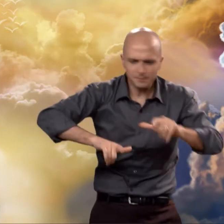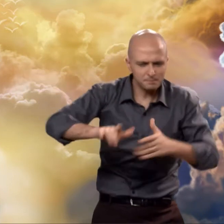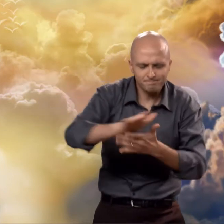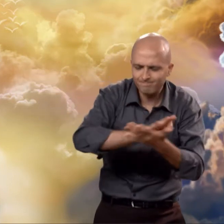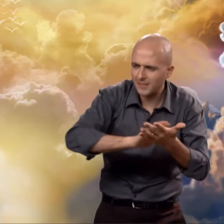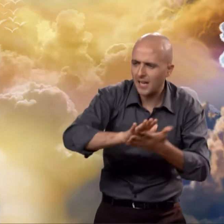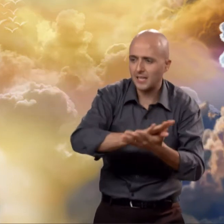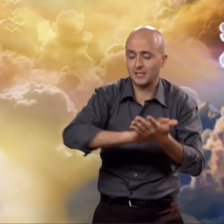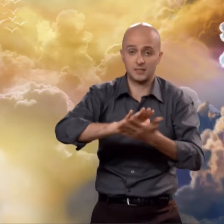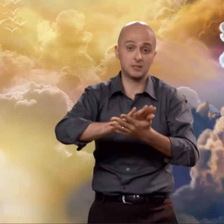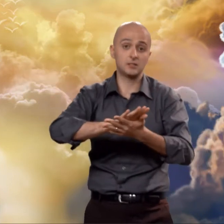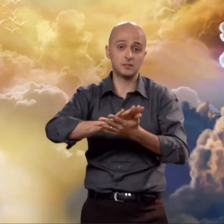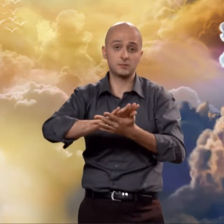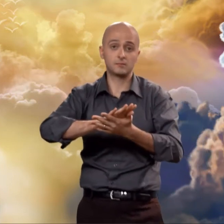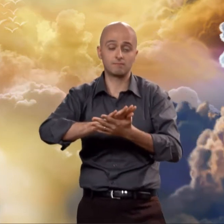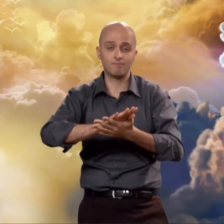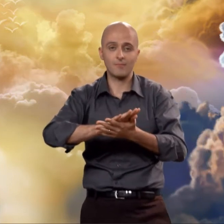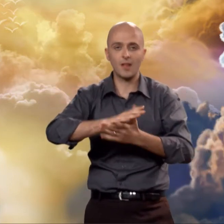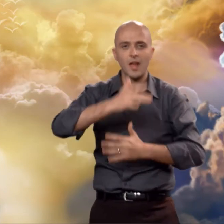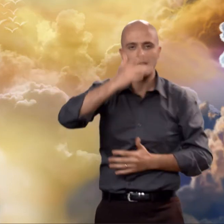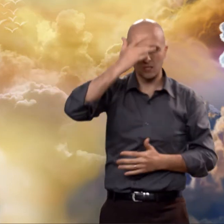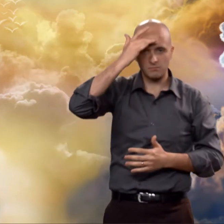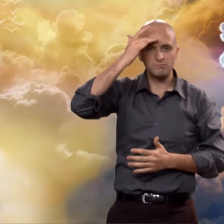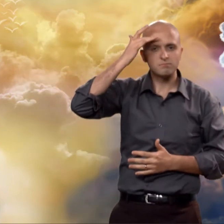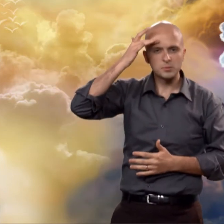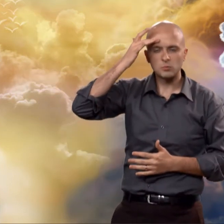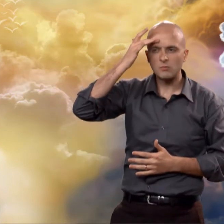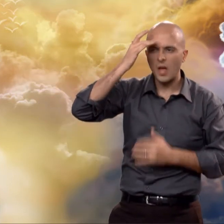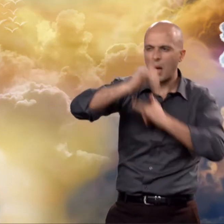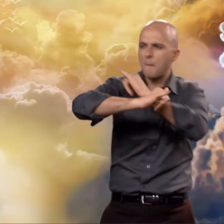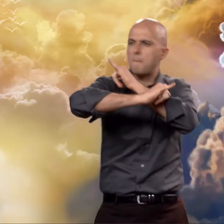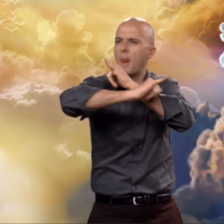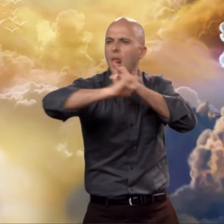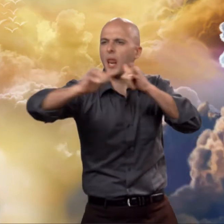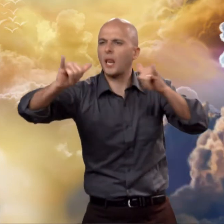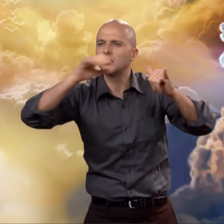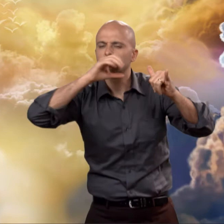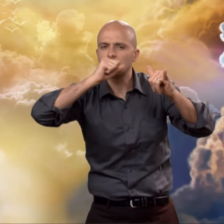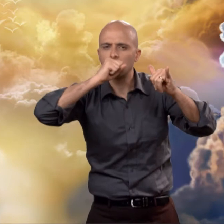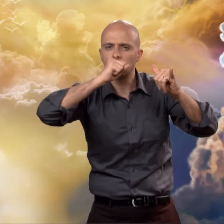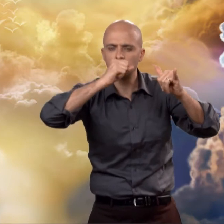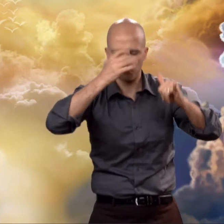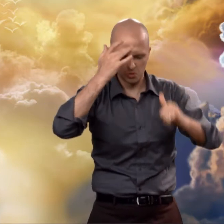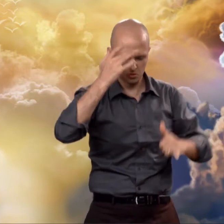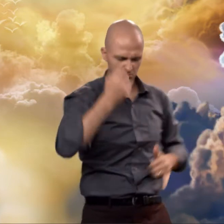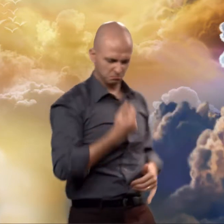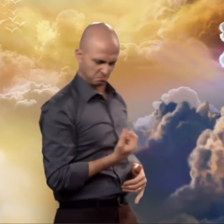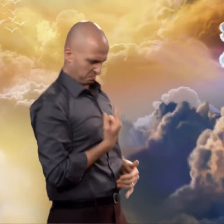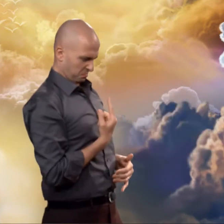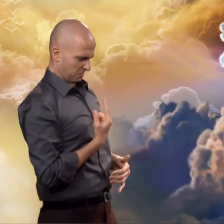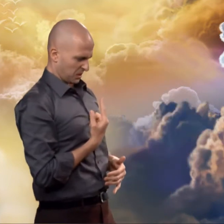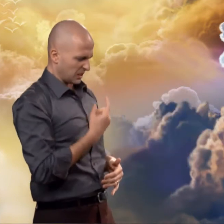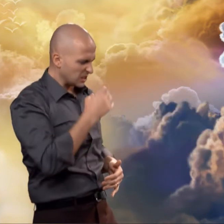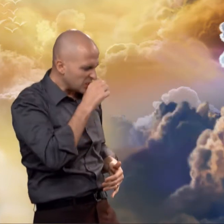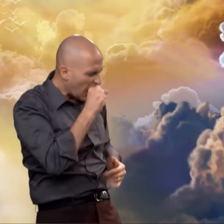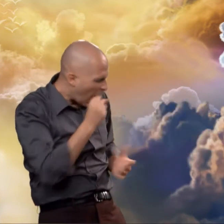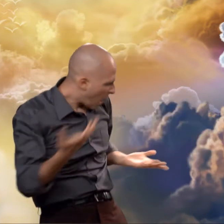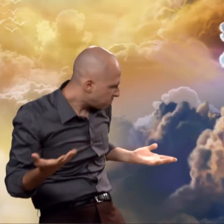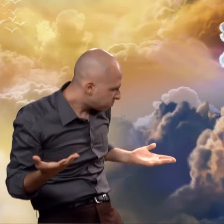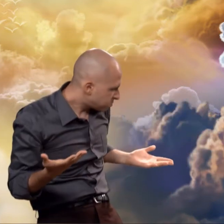Contra esse argumento foi mostrado que o sábado e sua observância eram ainda mais antigos, na verdade tão antigos quanto o